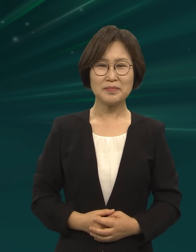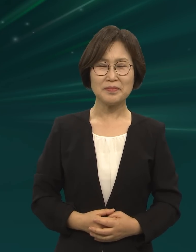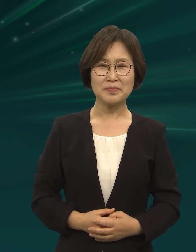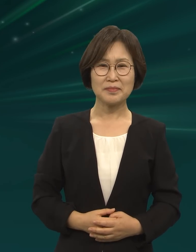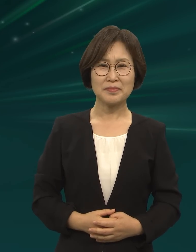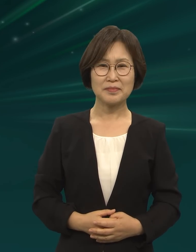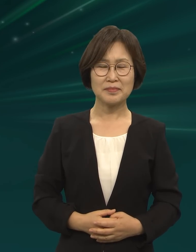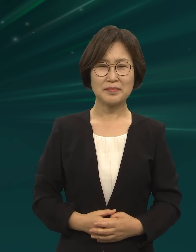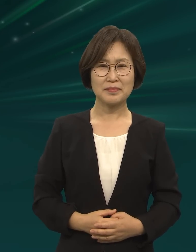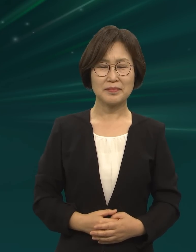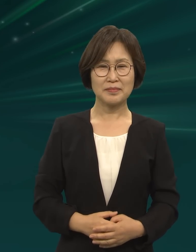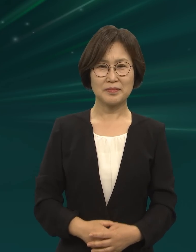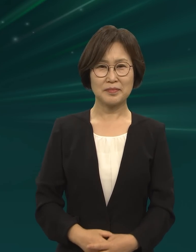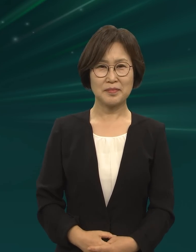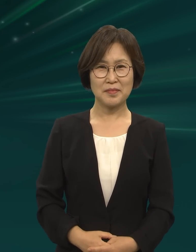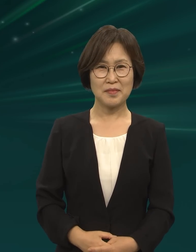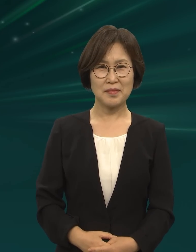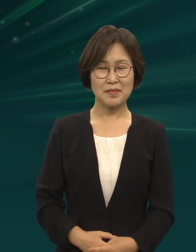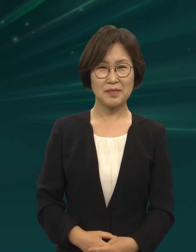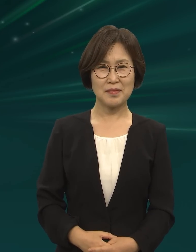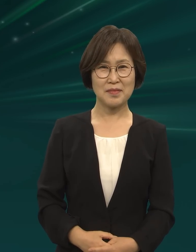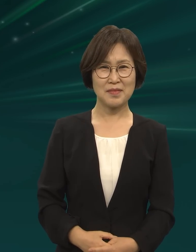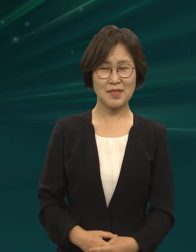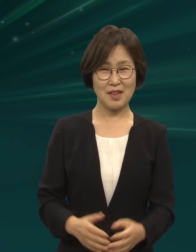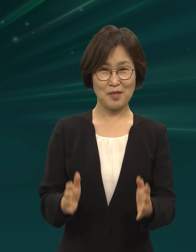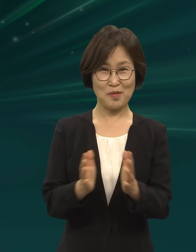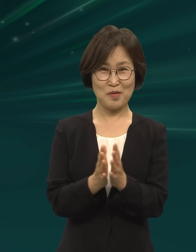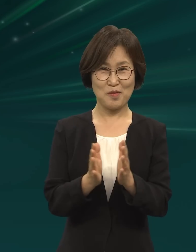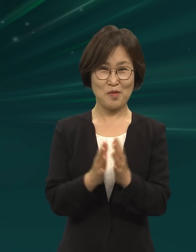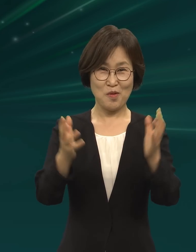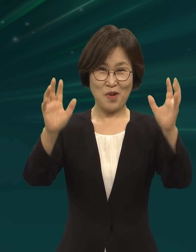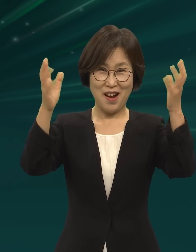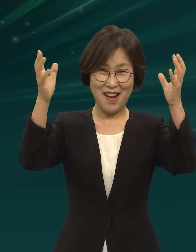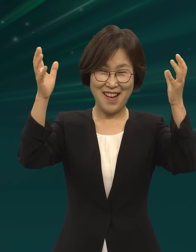네, 이렇게 큰 박수로 환영해 주셔서 정말 감사드립니다.